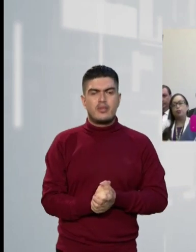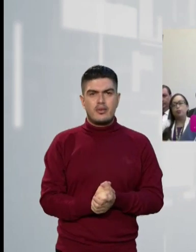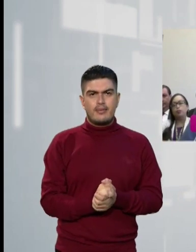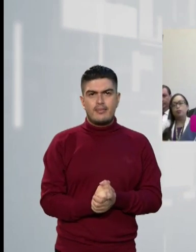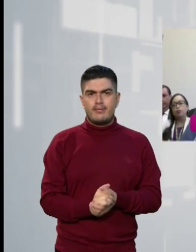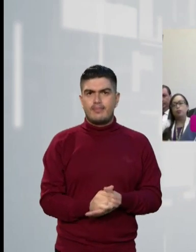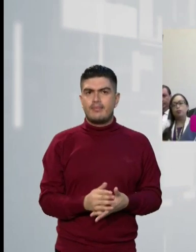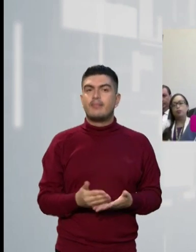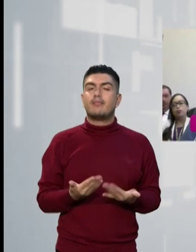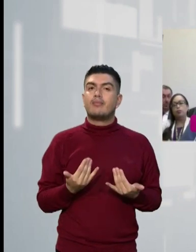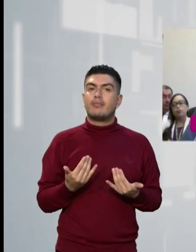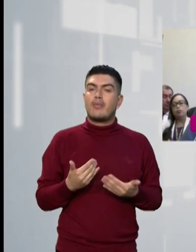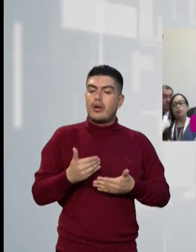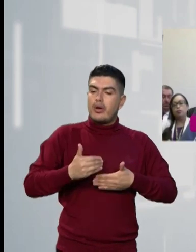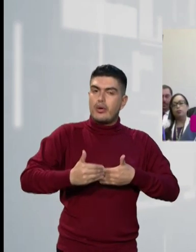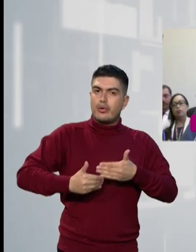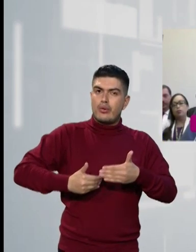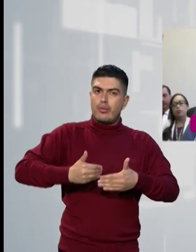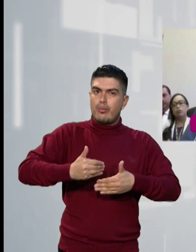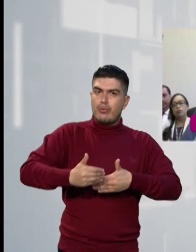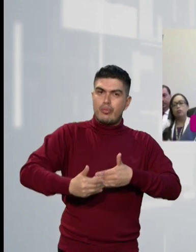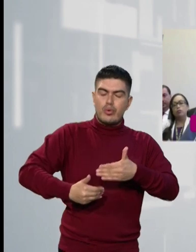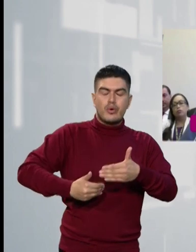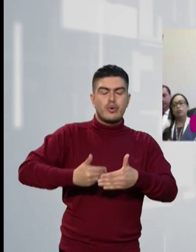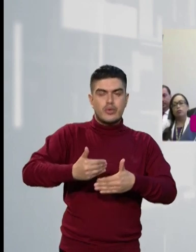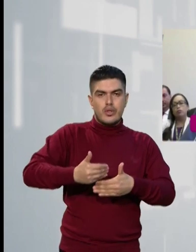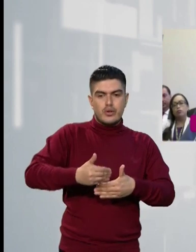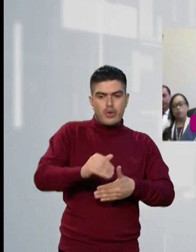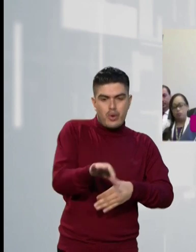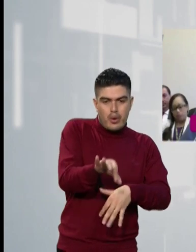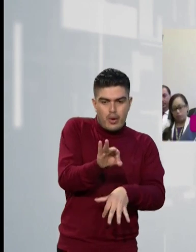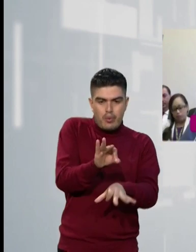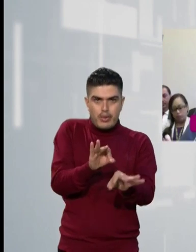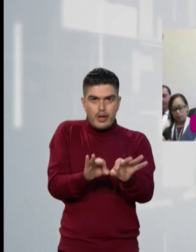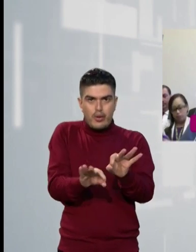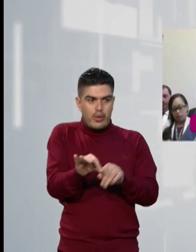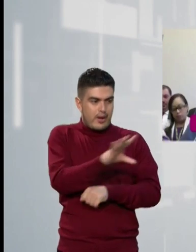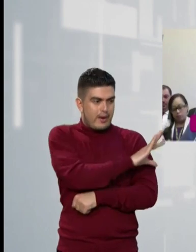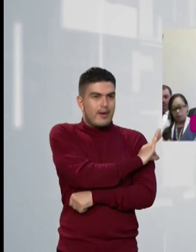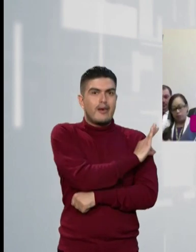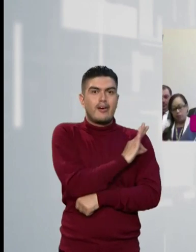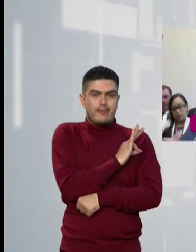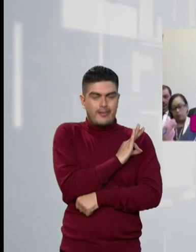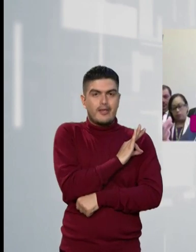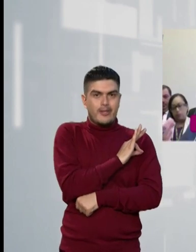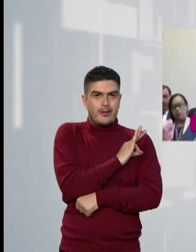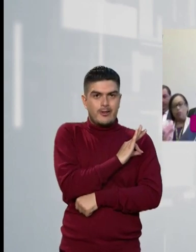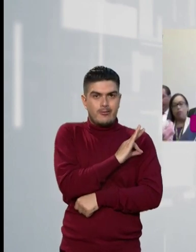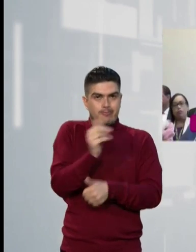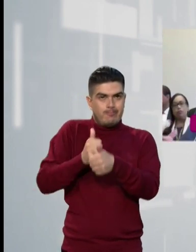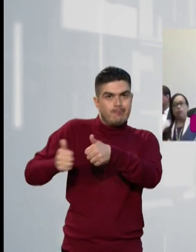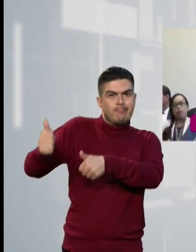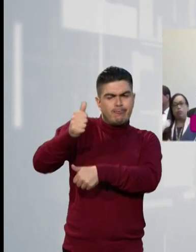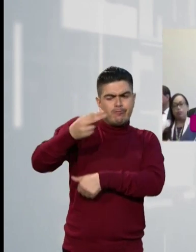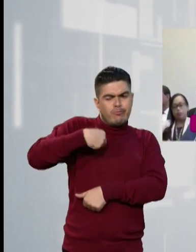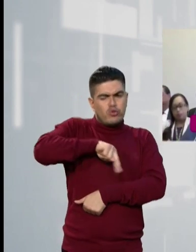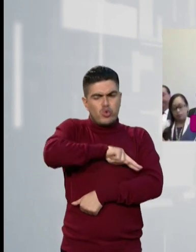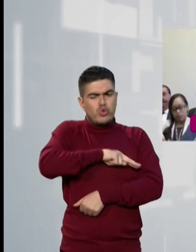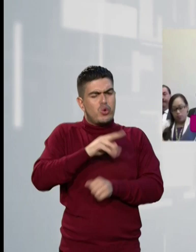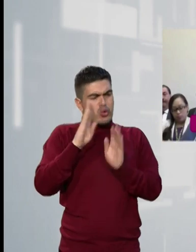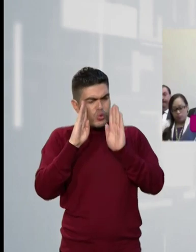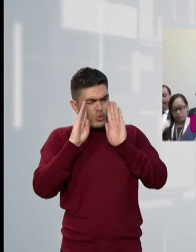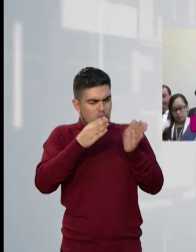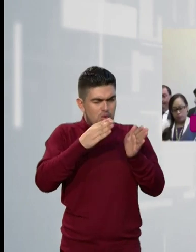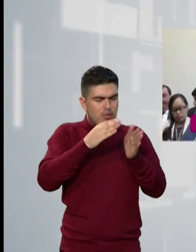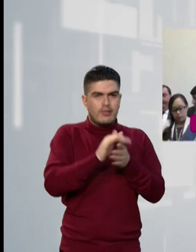hary ya un proceso libre y justo para la selección de fiscal general eso es algo en lo que estamos muy enfocados y nos importa mucho porque